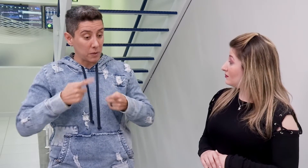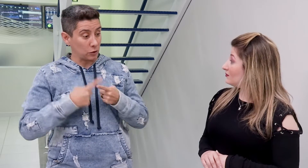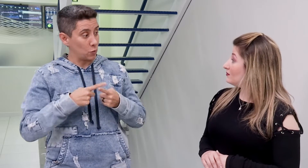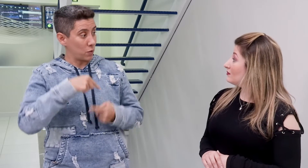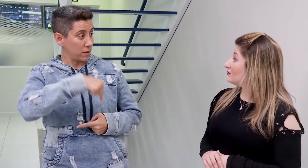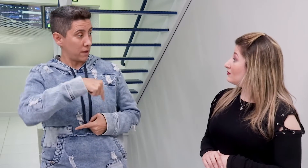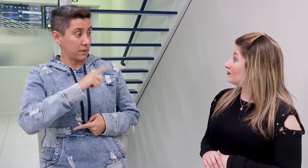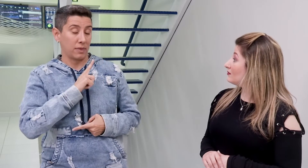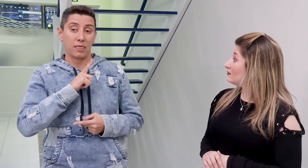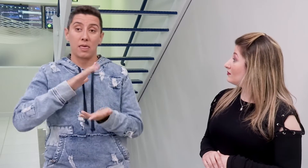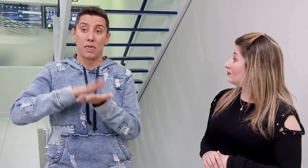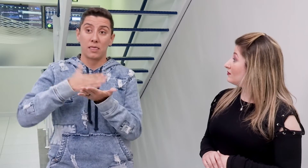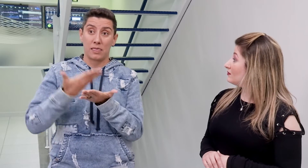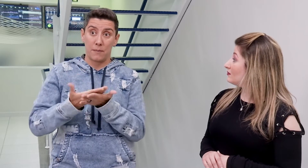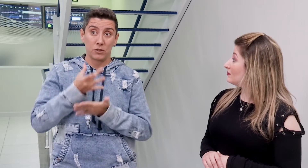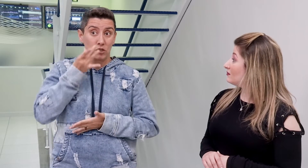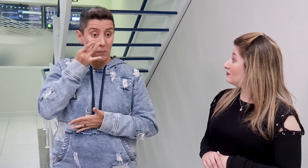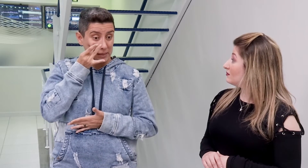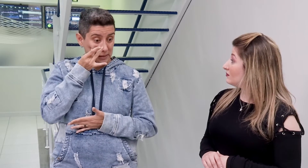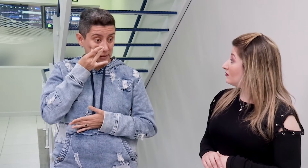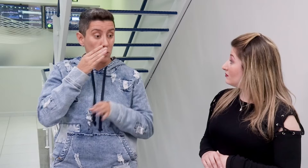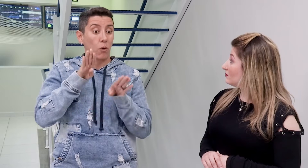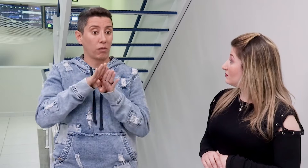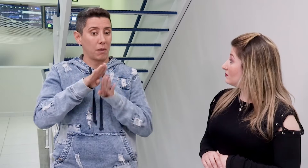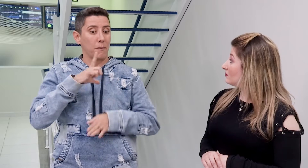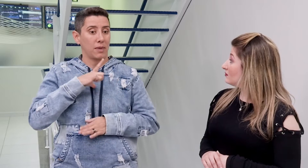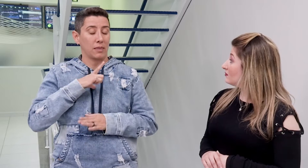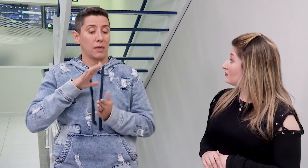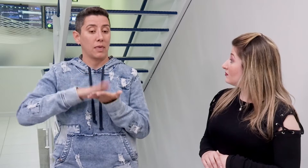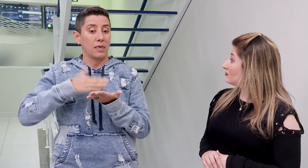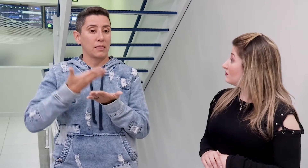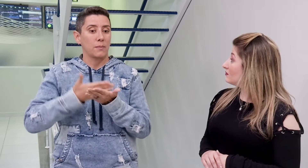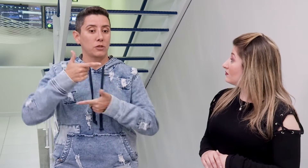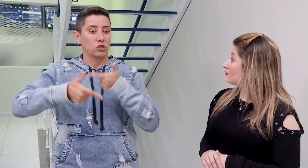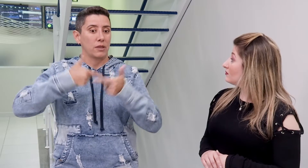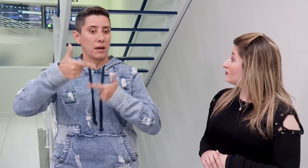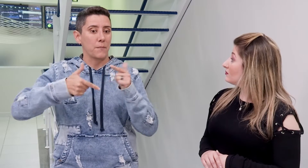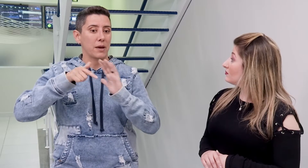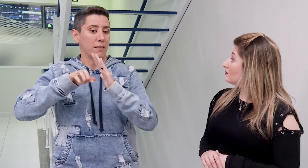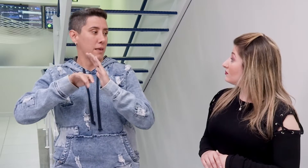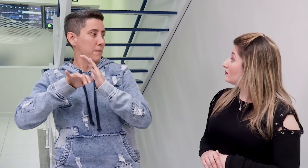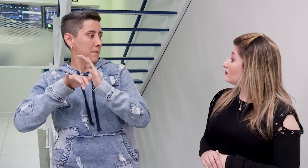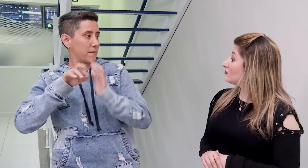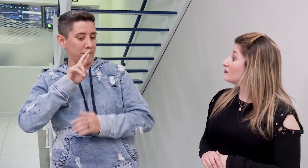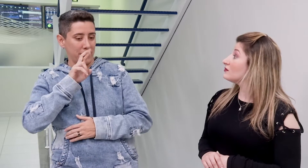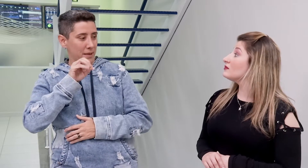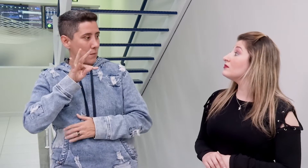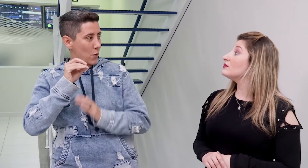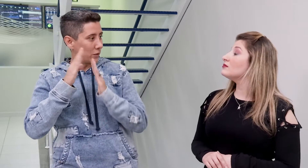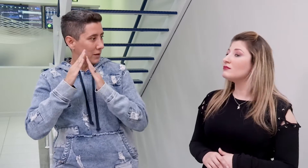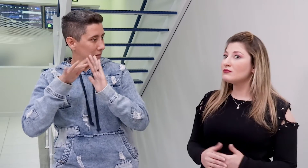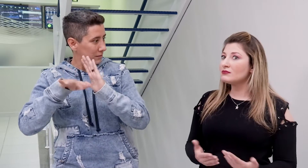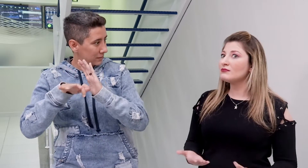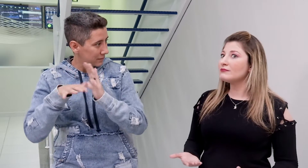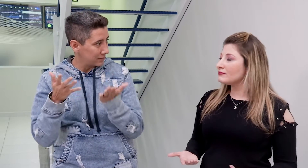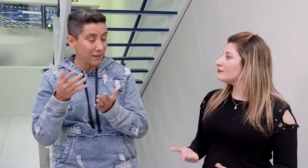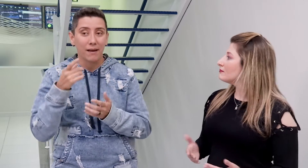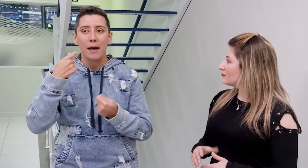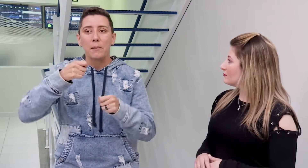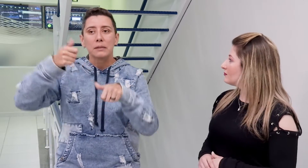existe uma avaliação técnica, se a casa dessa pessoa tem internet, se ele for trabalhar de casa, né? Se for trabalhar